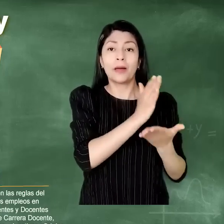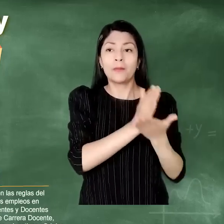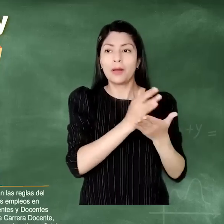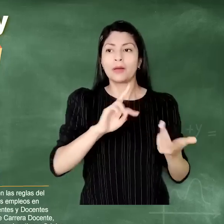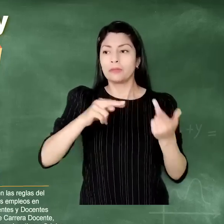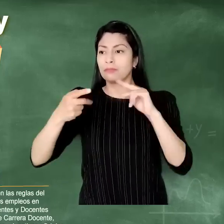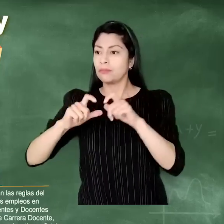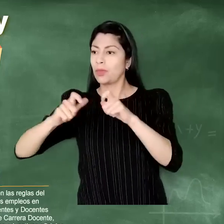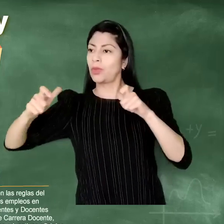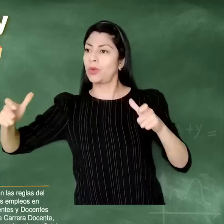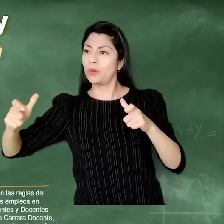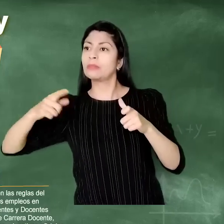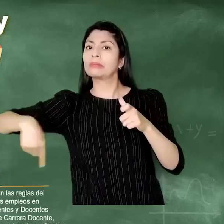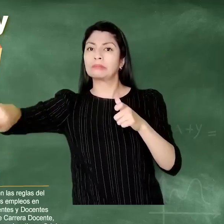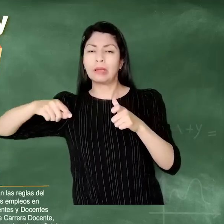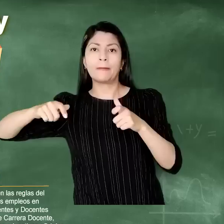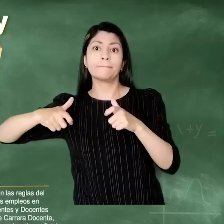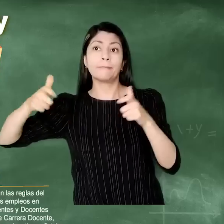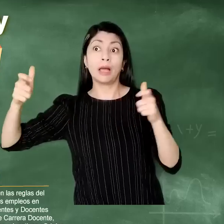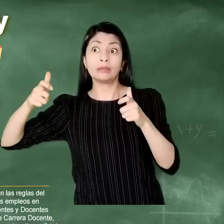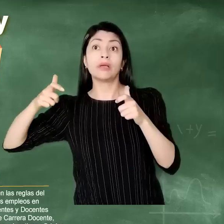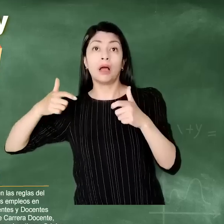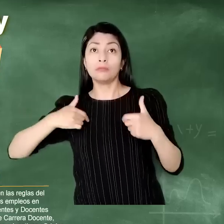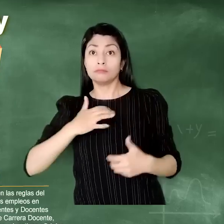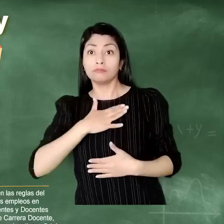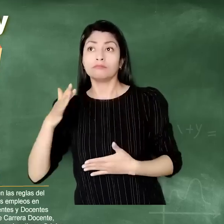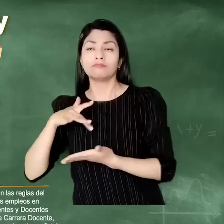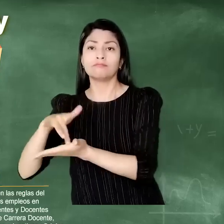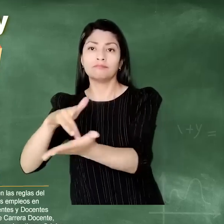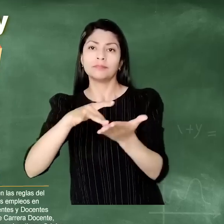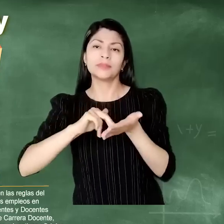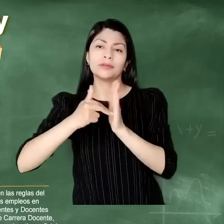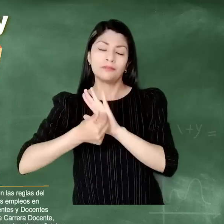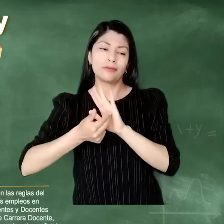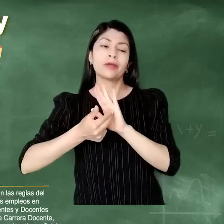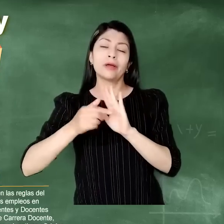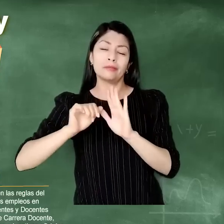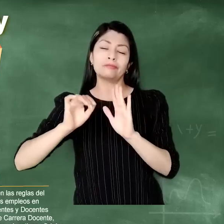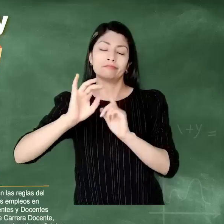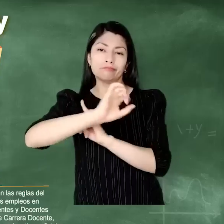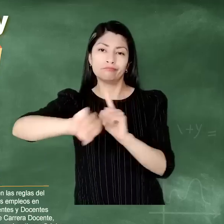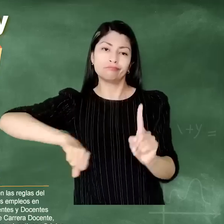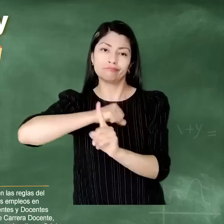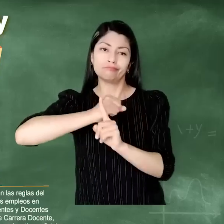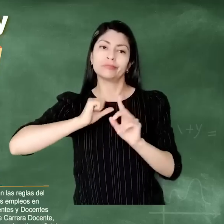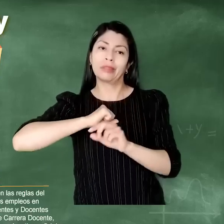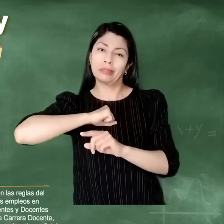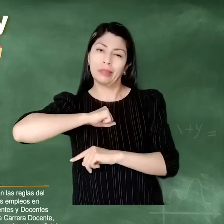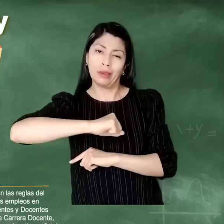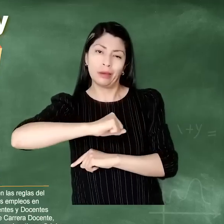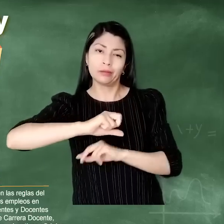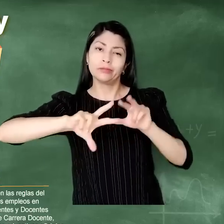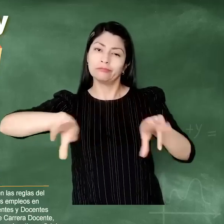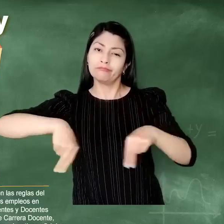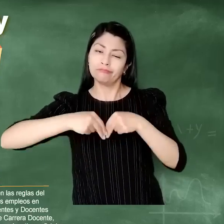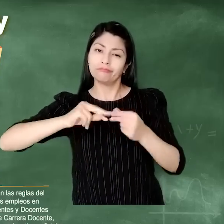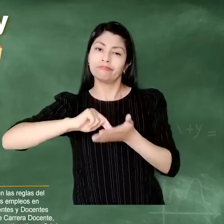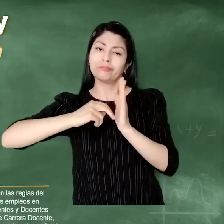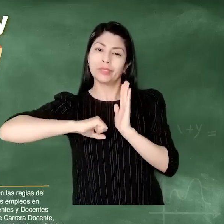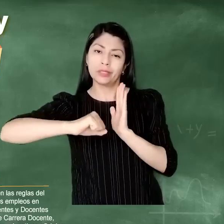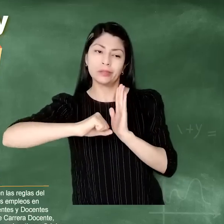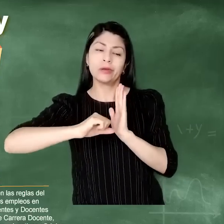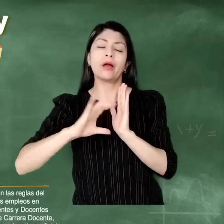de economía y de celeridad, principios esenciales en un Estado social de derecho y, particularmente, en